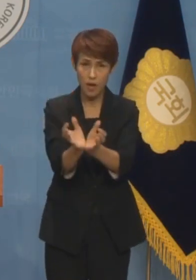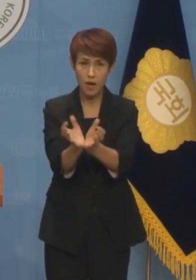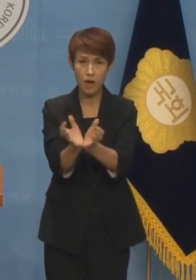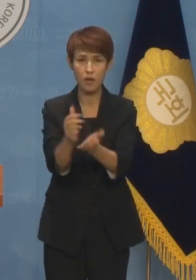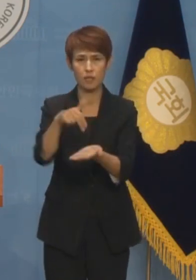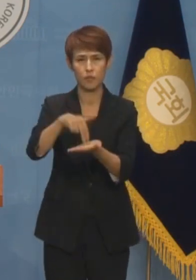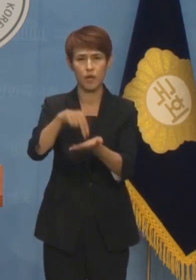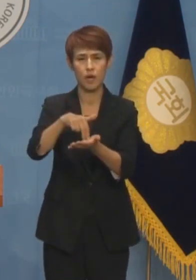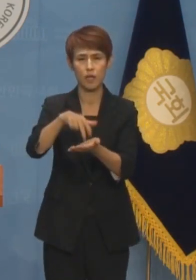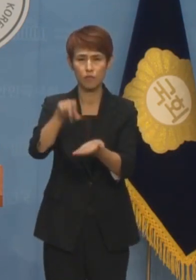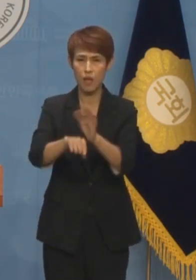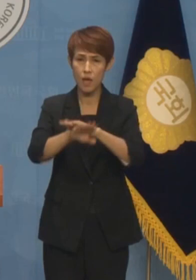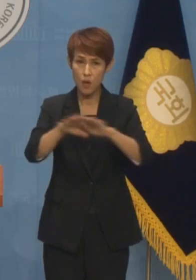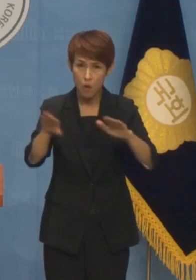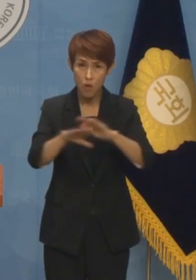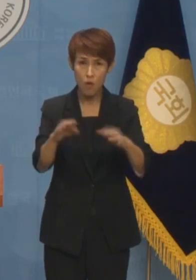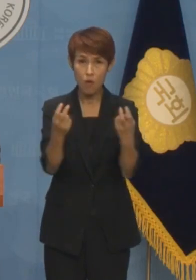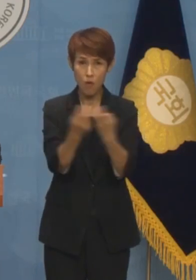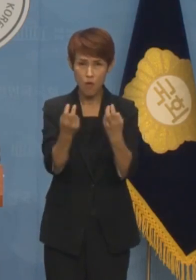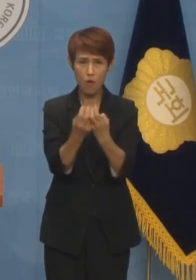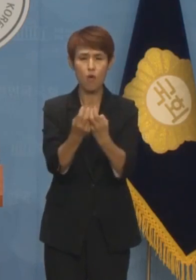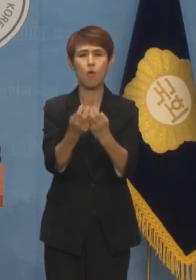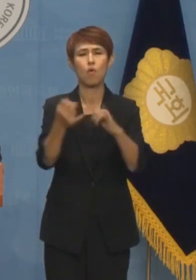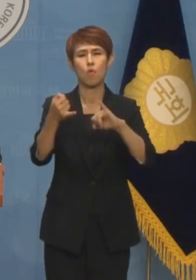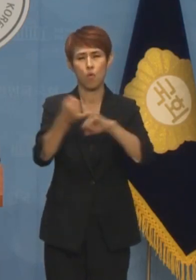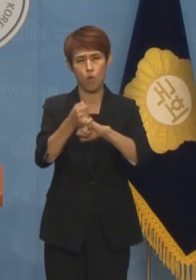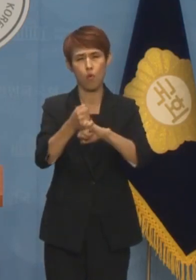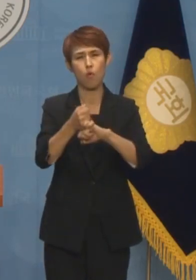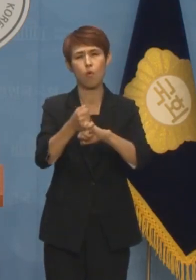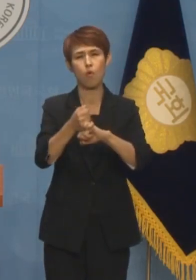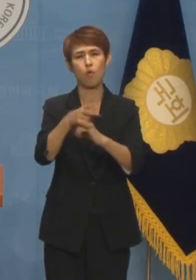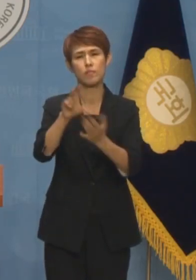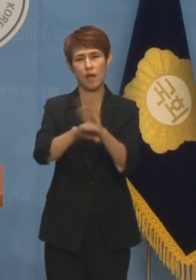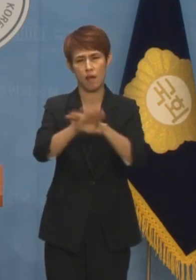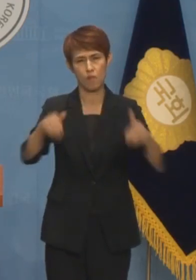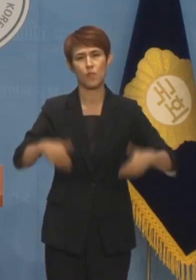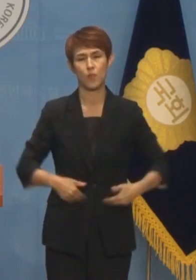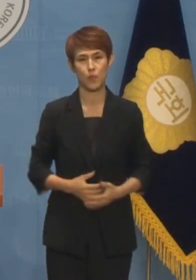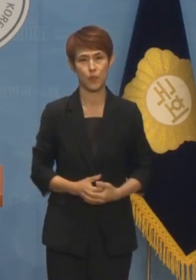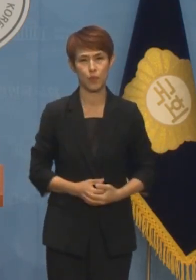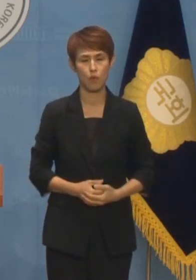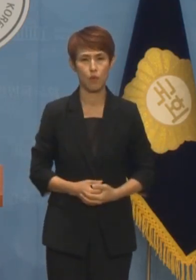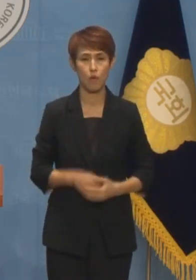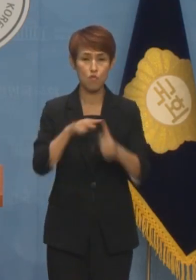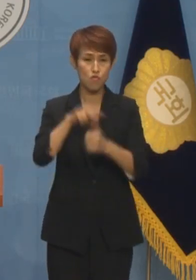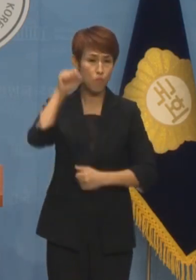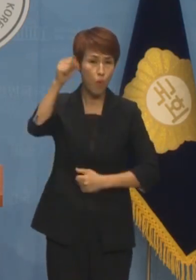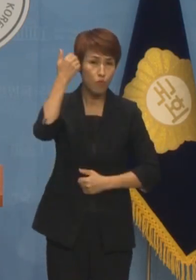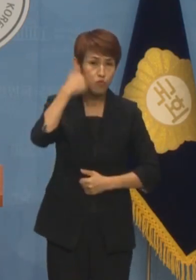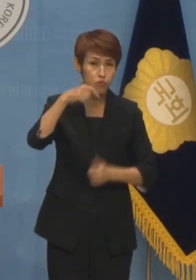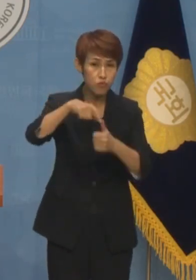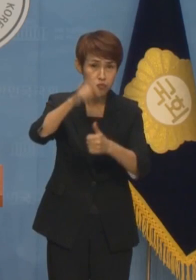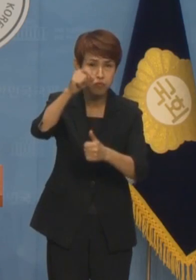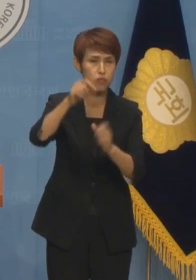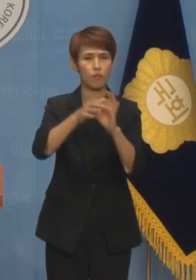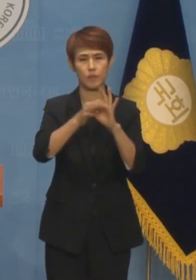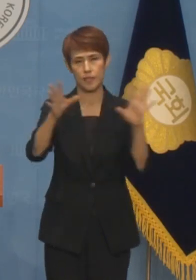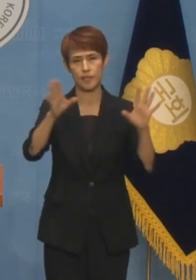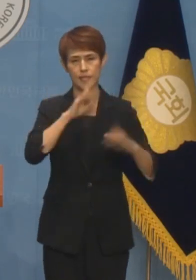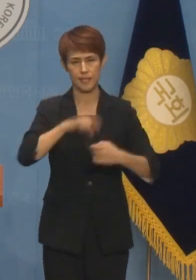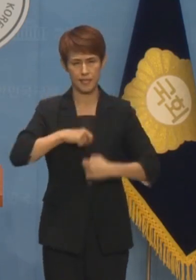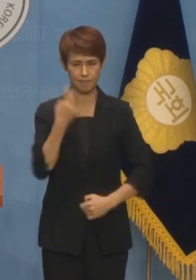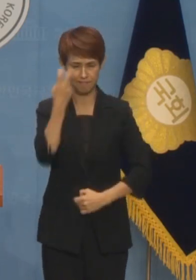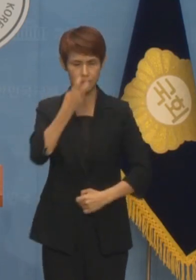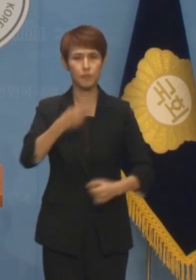면복 역시 반드시 갖고 있어야 하기 때문입니다 어떤 후보가 당선이 된다고 해도 진실은